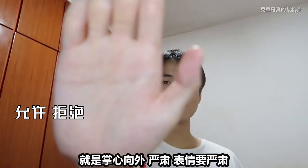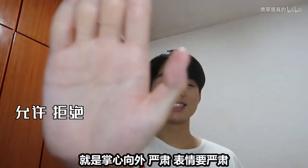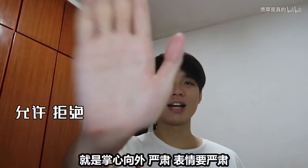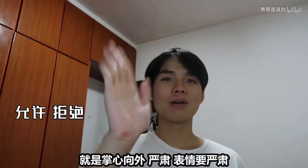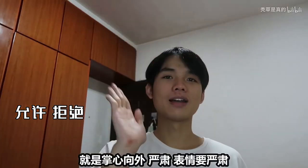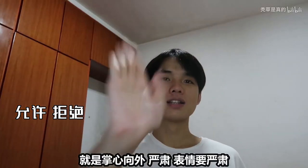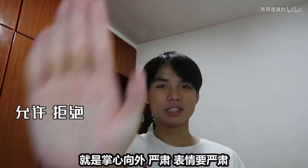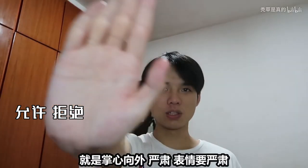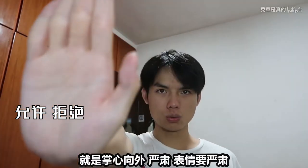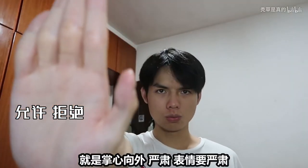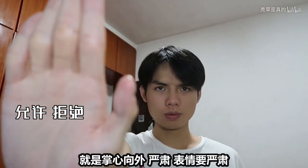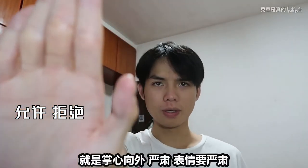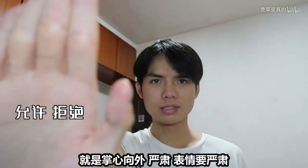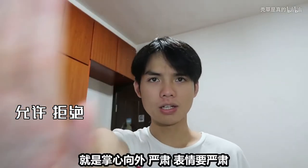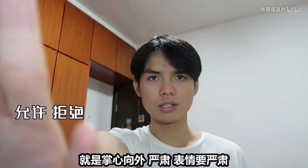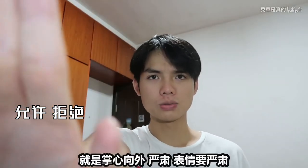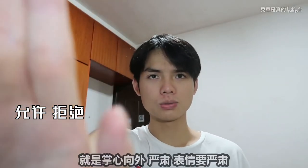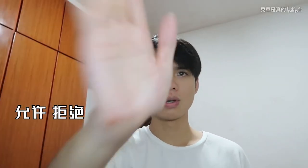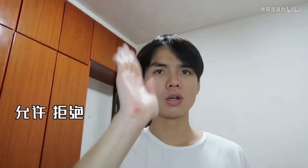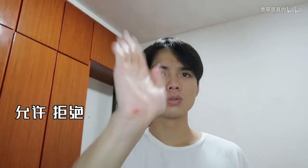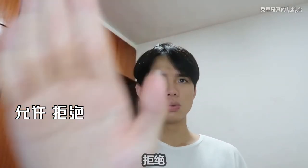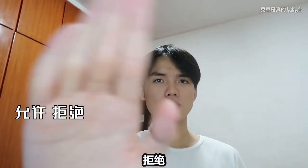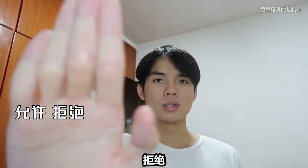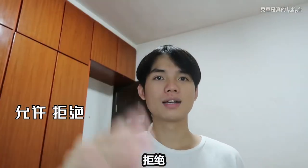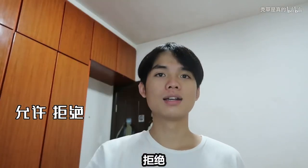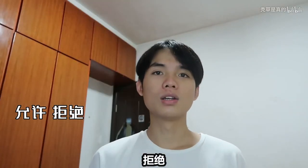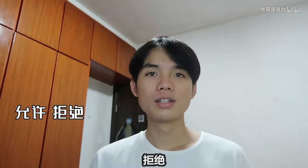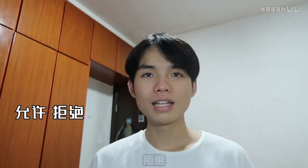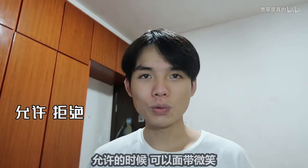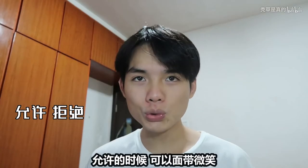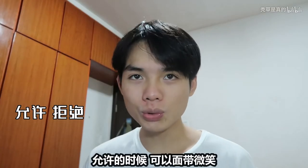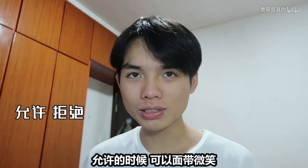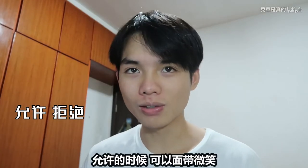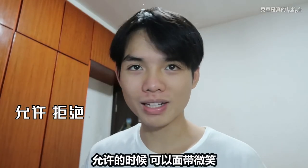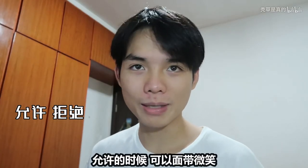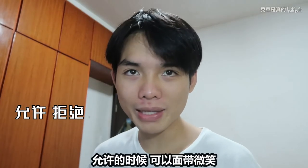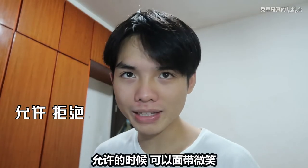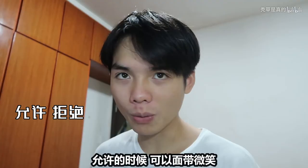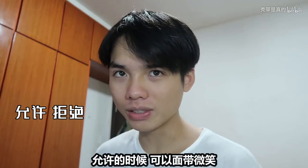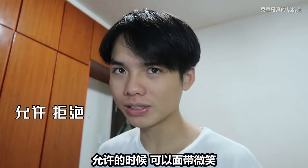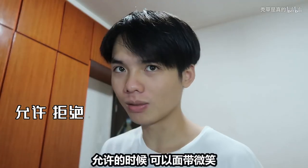心向外，严肃，表情要严肃，拒绝。那允许的时候可以面带微笑，